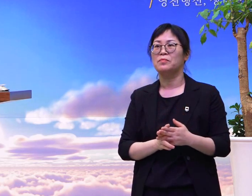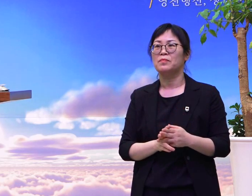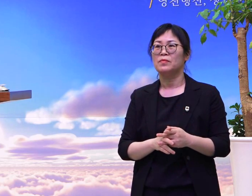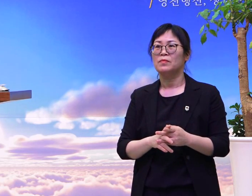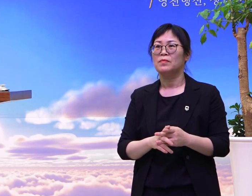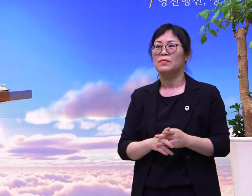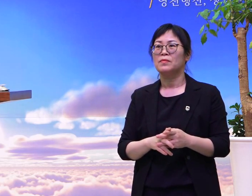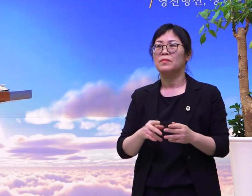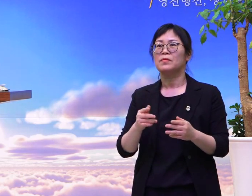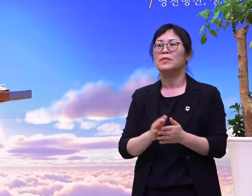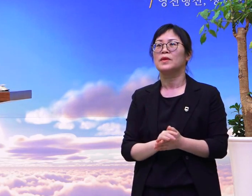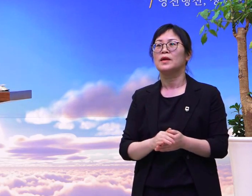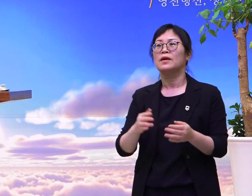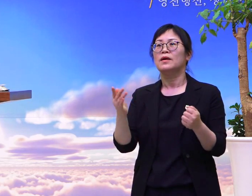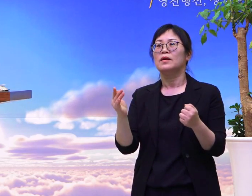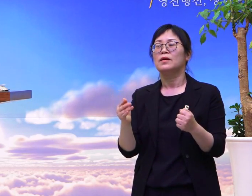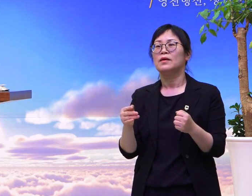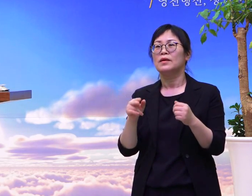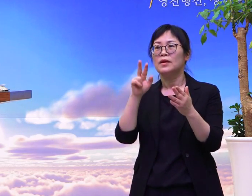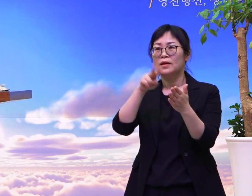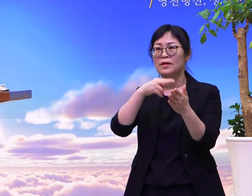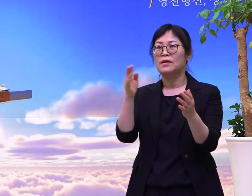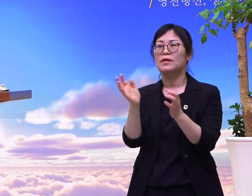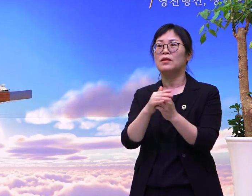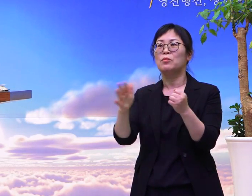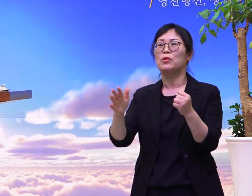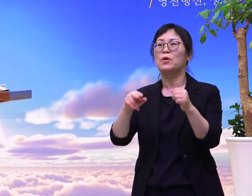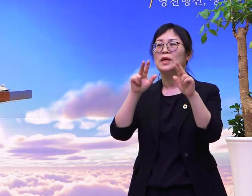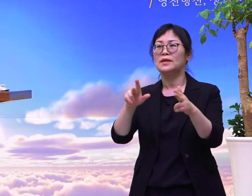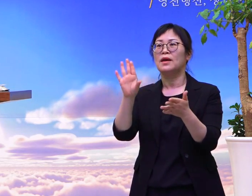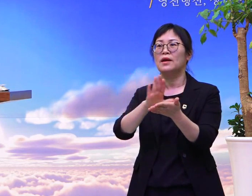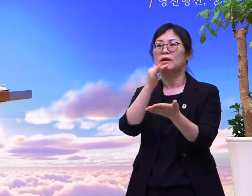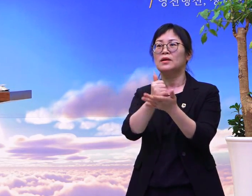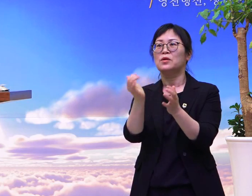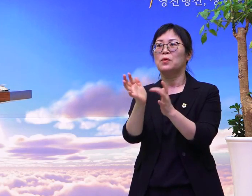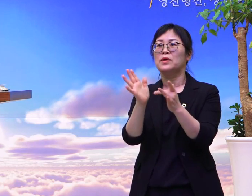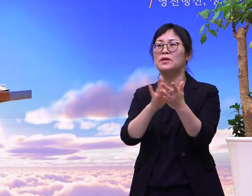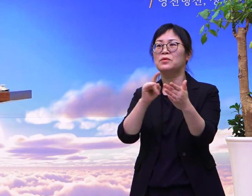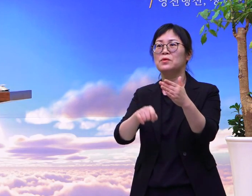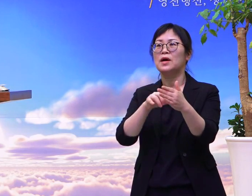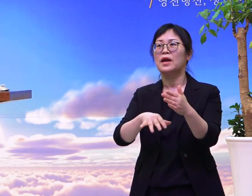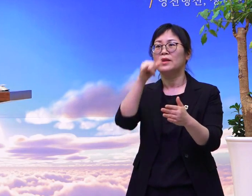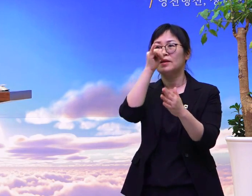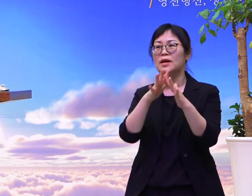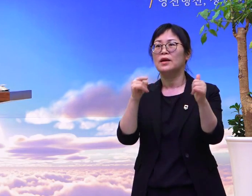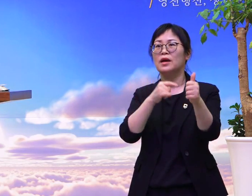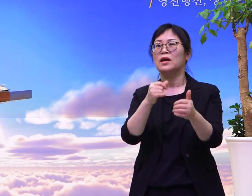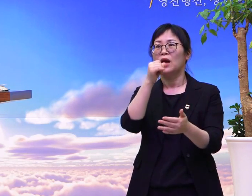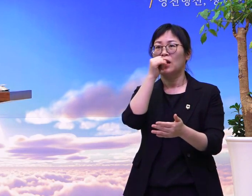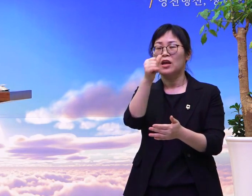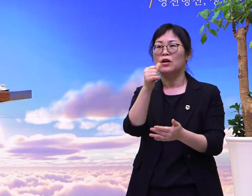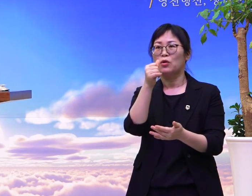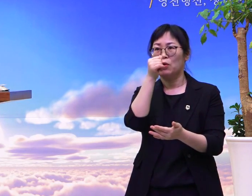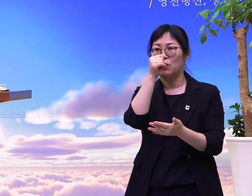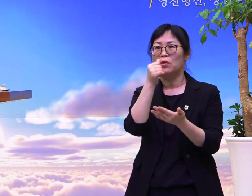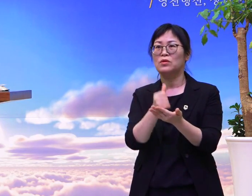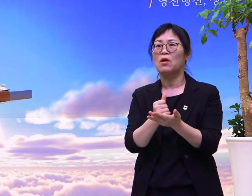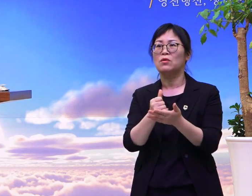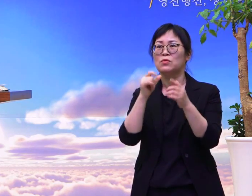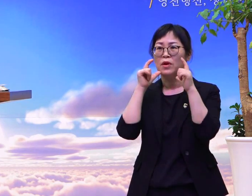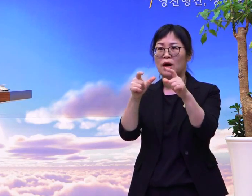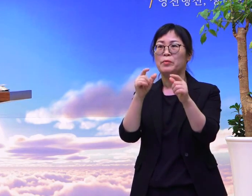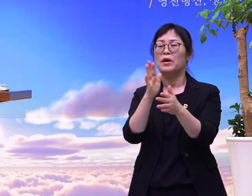보시면서 같이 읽어보시겠습니다. 시작. 그러므로 이제 그리스도 예수 안에 있는 자에게는